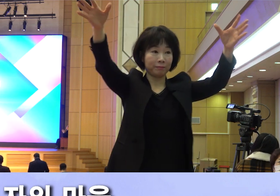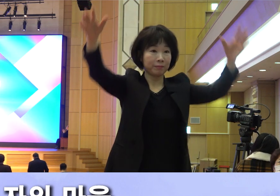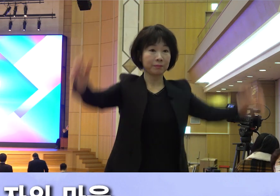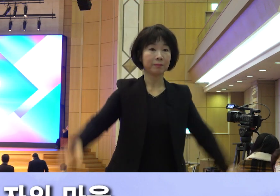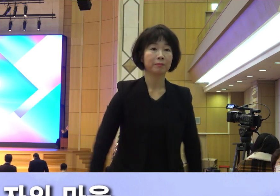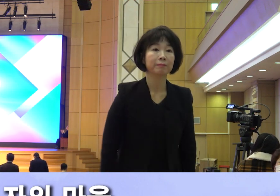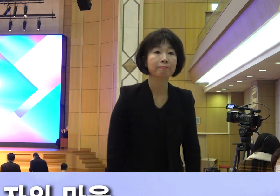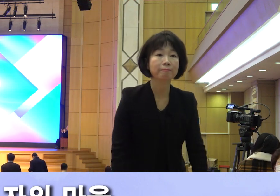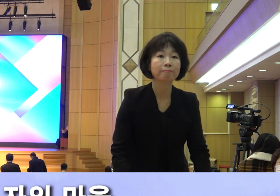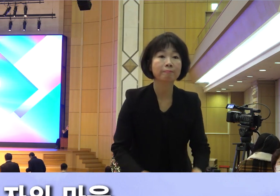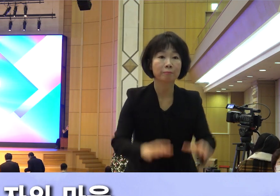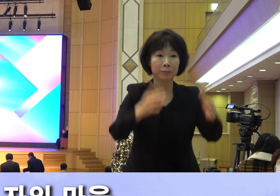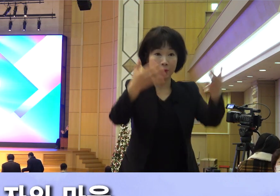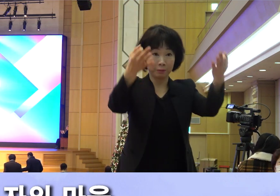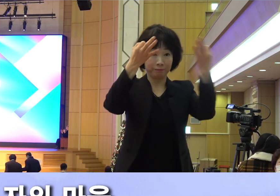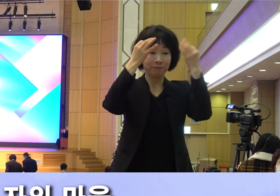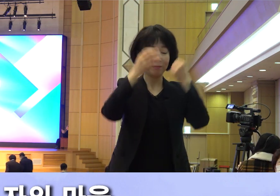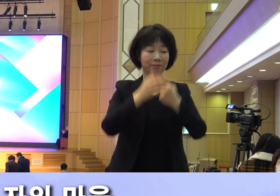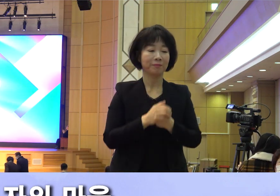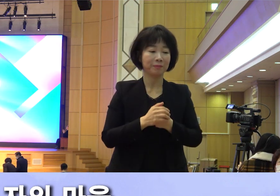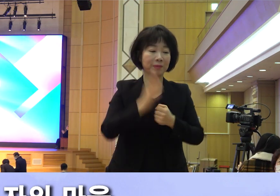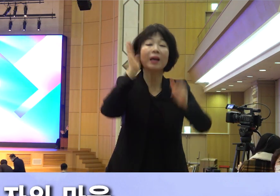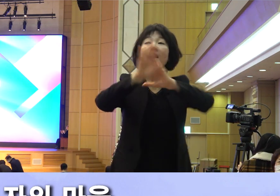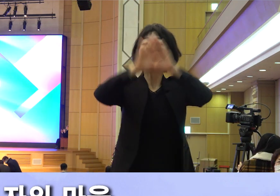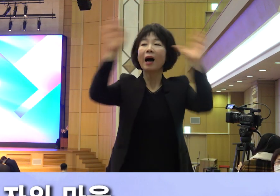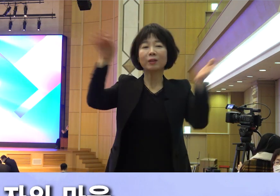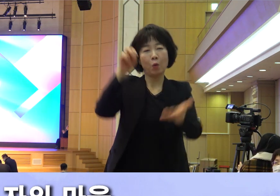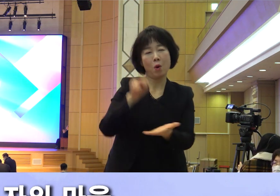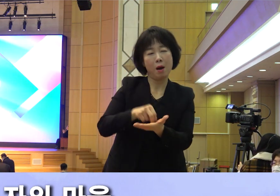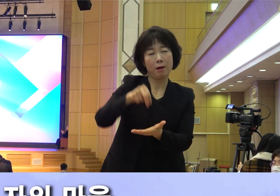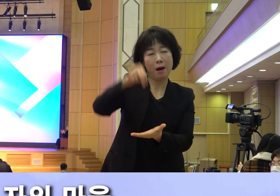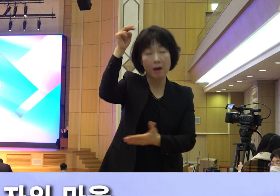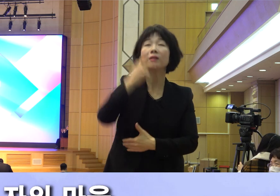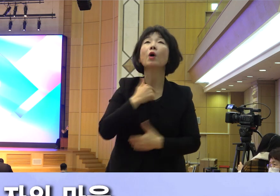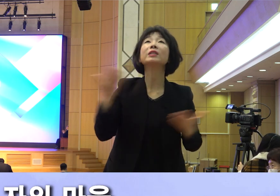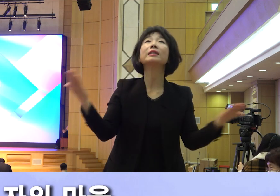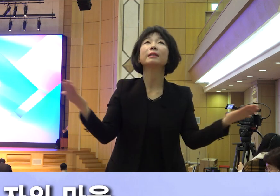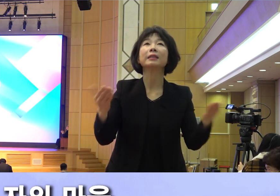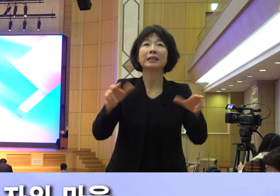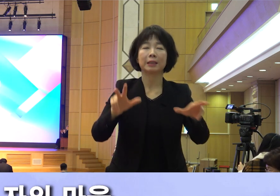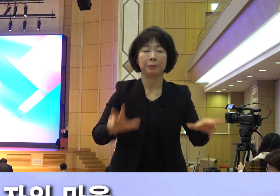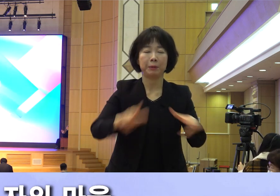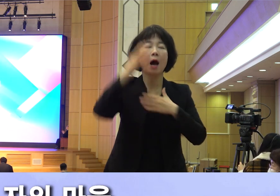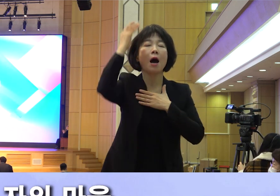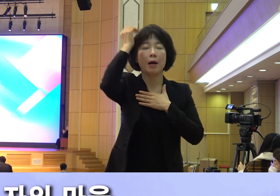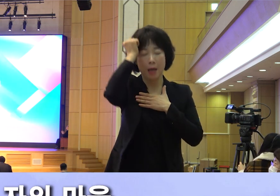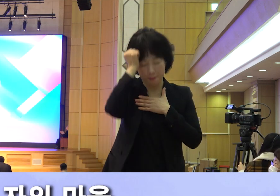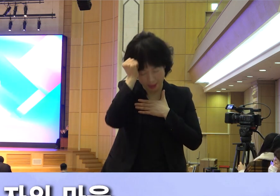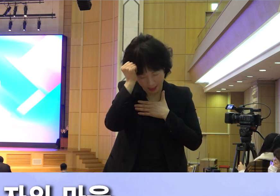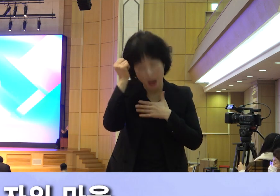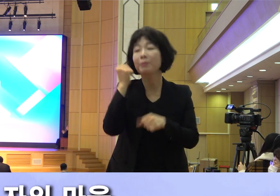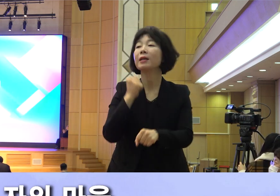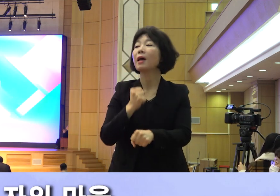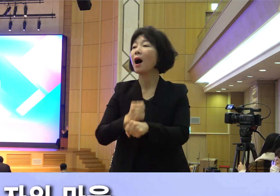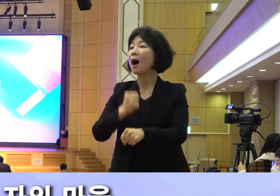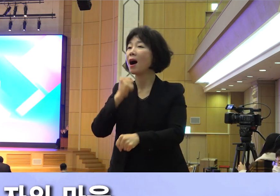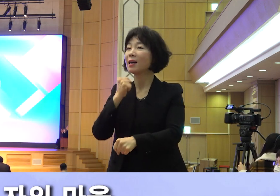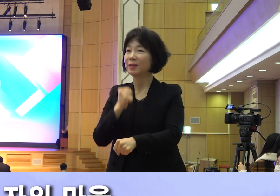선지 엘리야 덤보타고 하늘에 올라가는 예수님 세상 계실